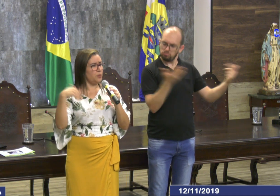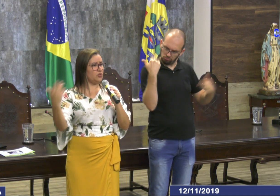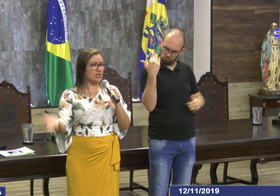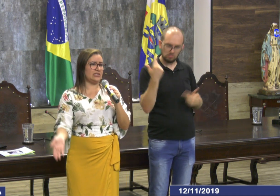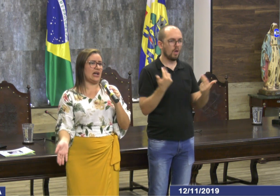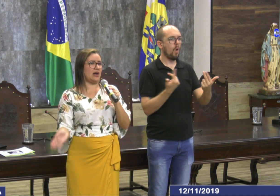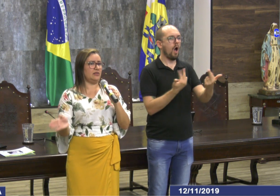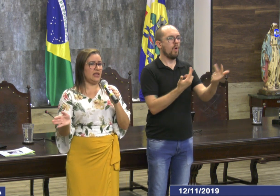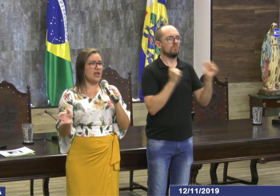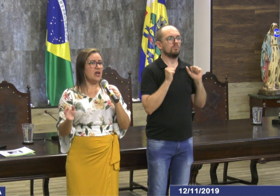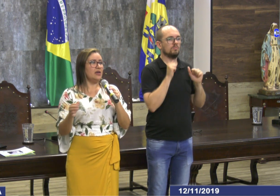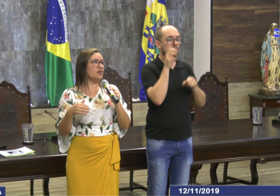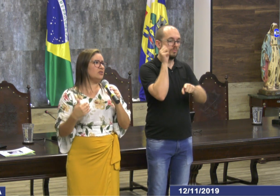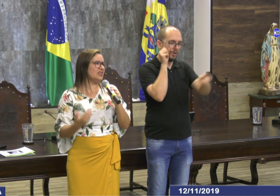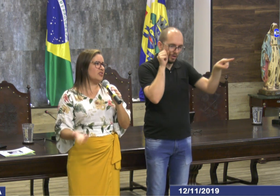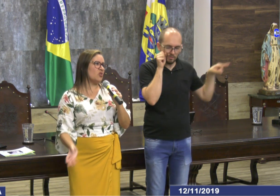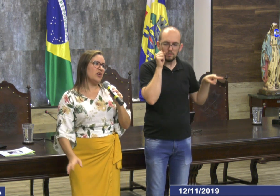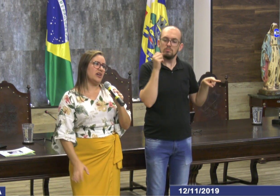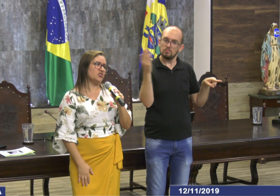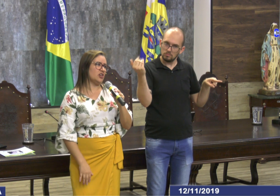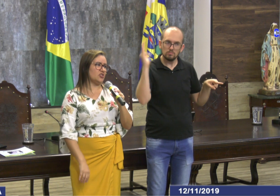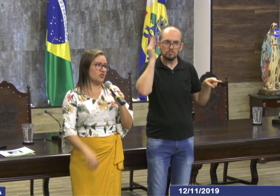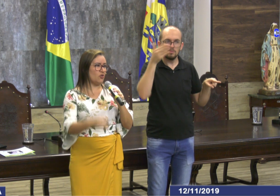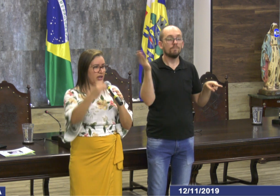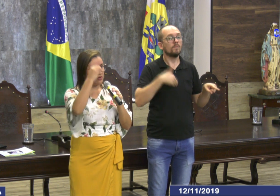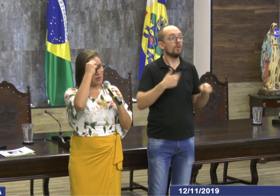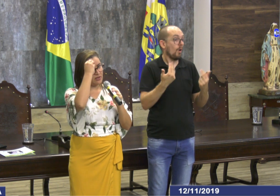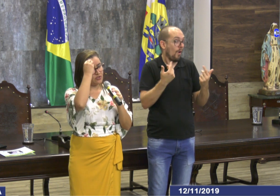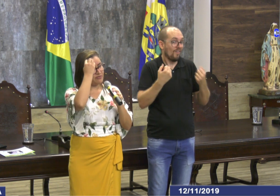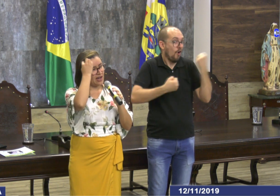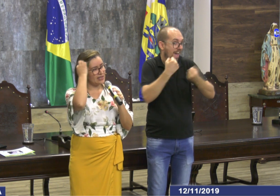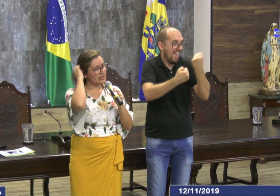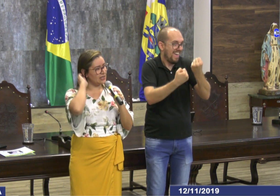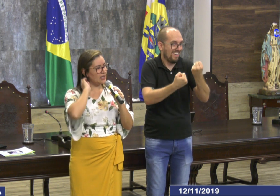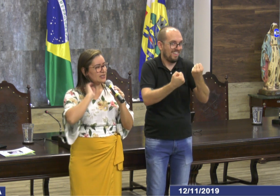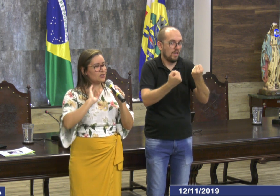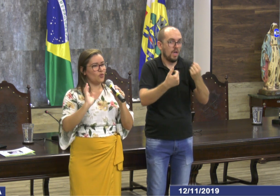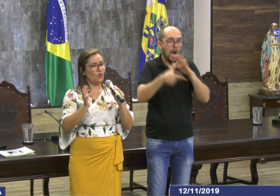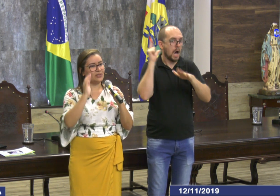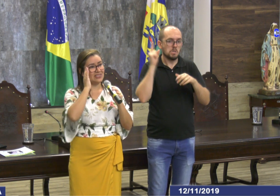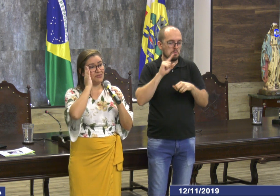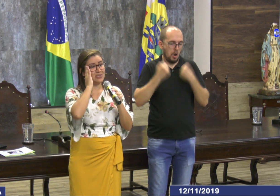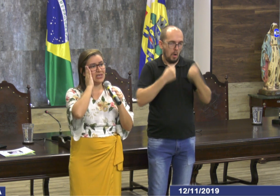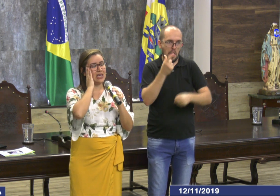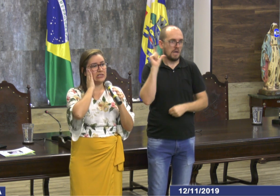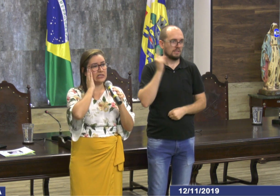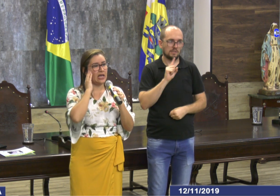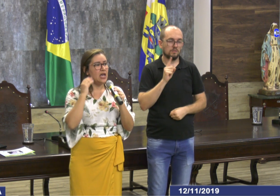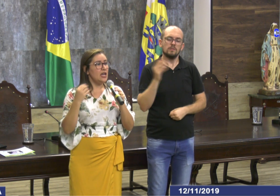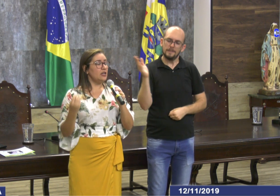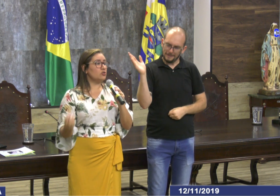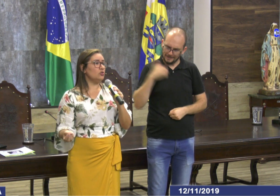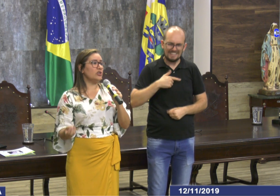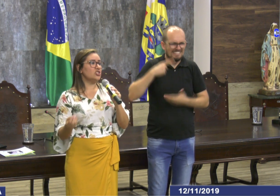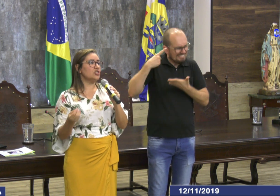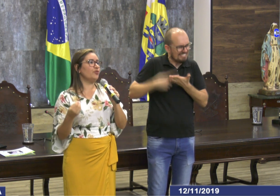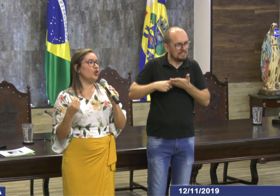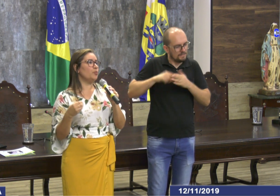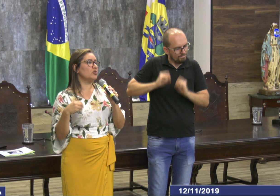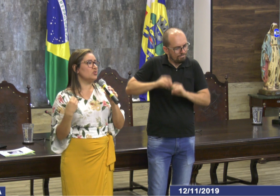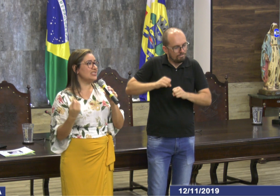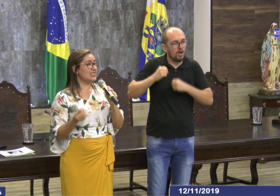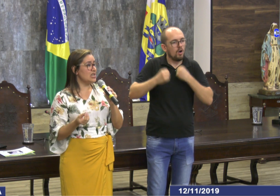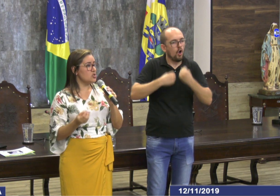vamos oportunizar, né? Inclusive correr, gente, correr no meio de várias crianças com outras deficiências, né? E tudo que a gente